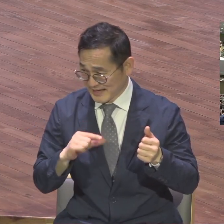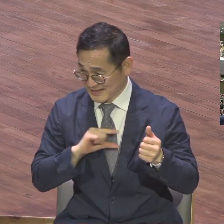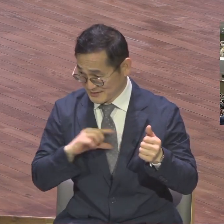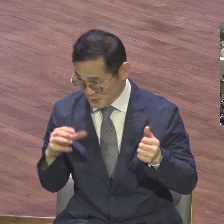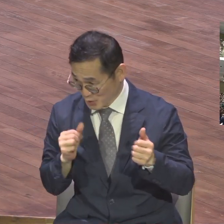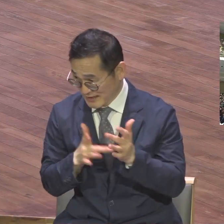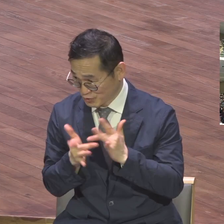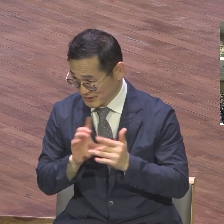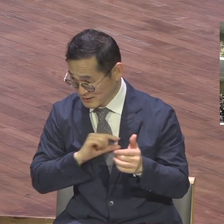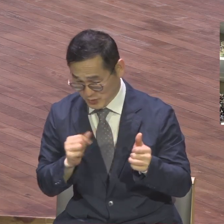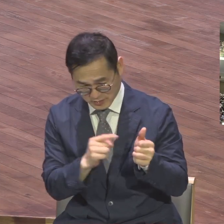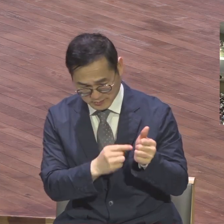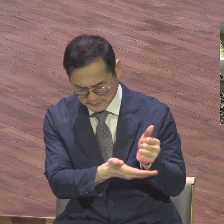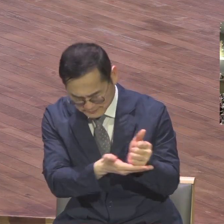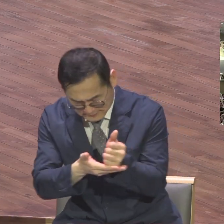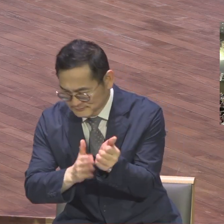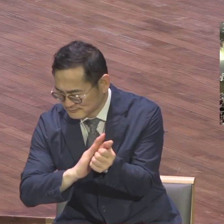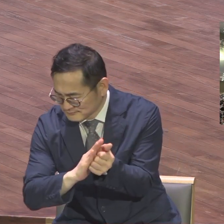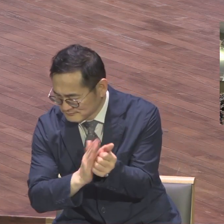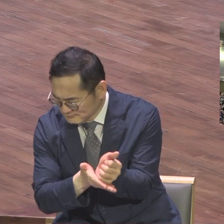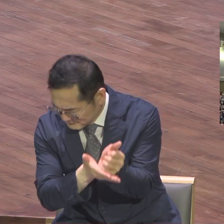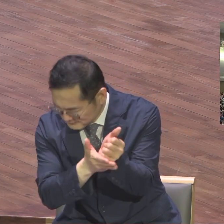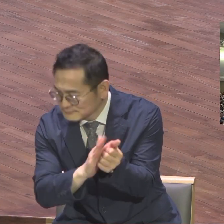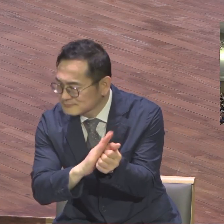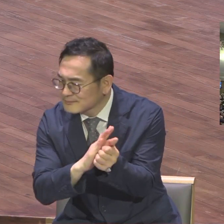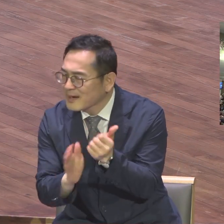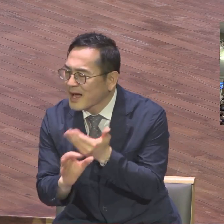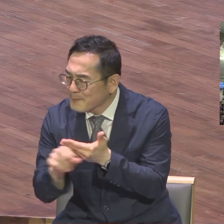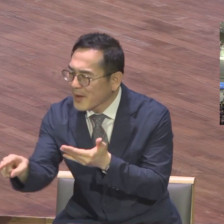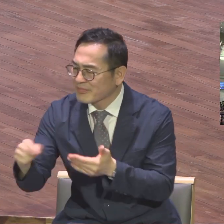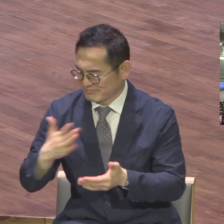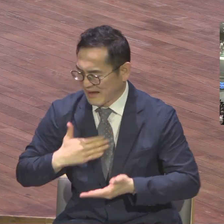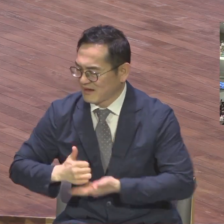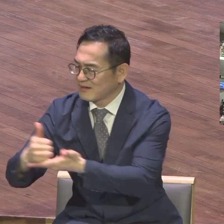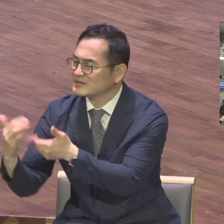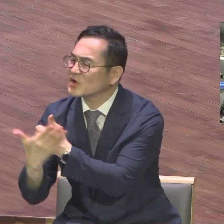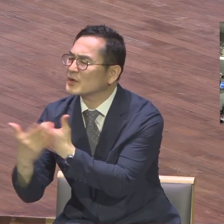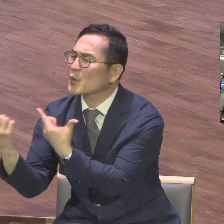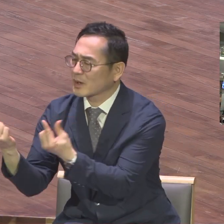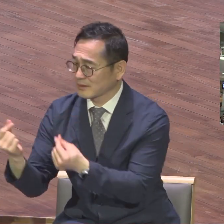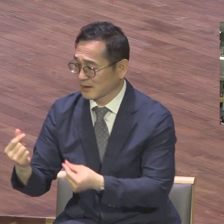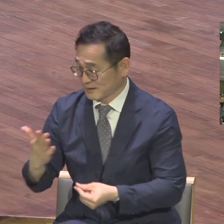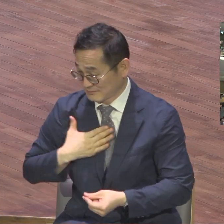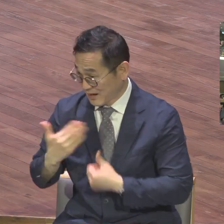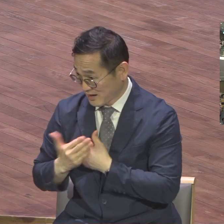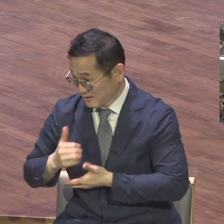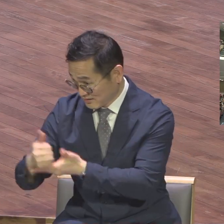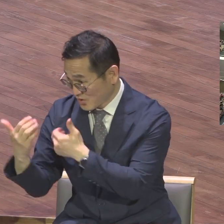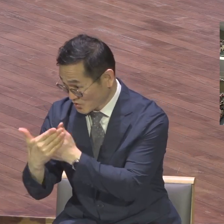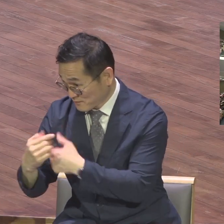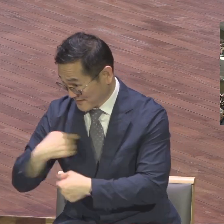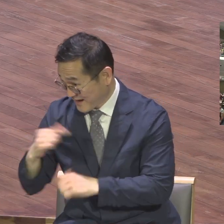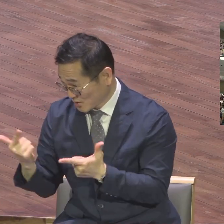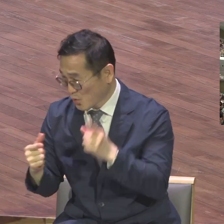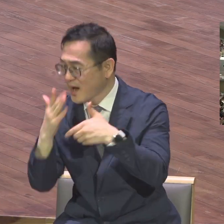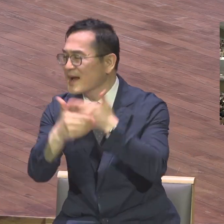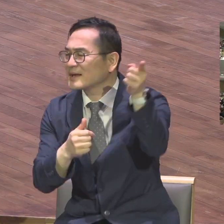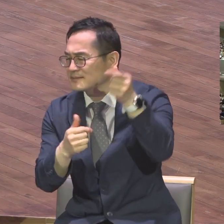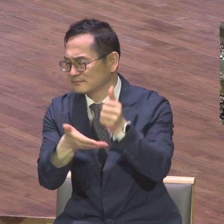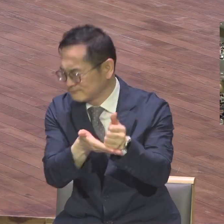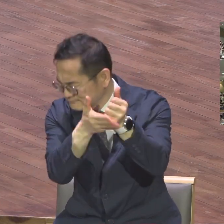이런 어린아이 하나를 영접하면 곧 나를 영접하며 누구든지 나를 영접하면 나를 영접함이 아니요 나를 보내신